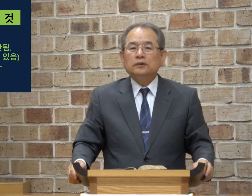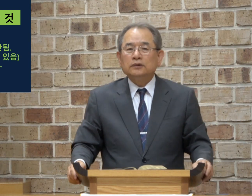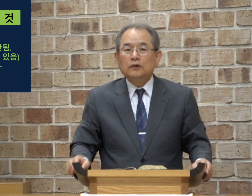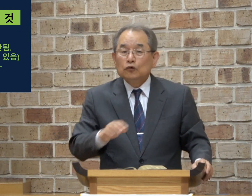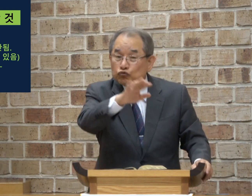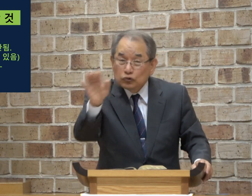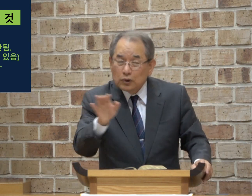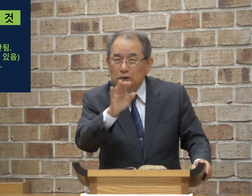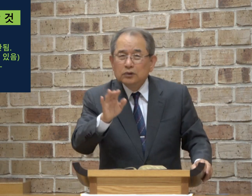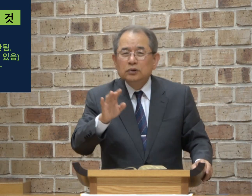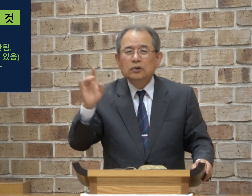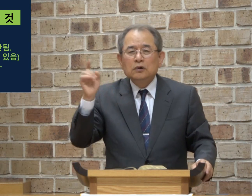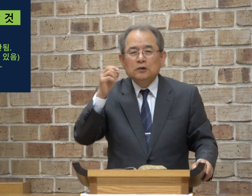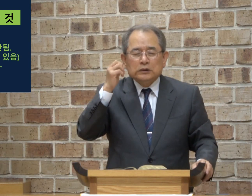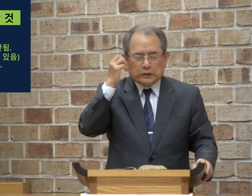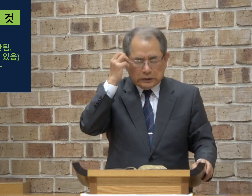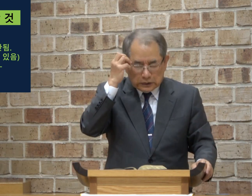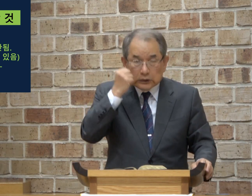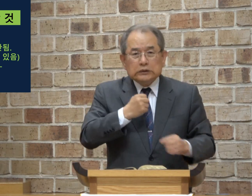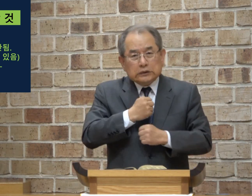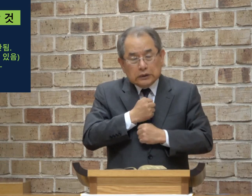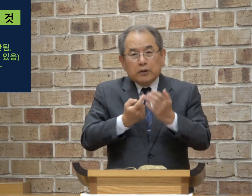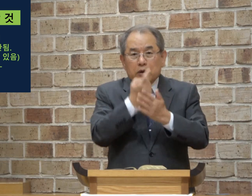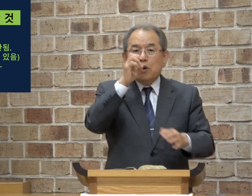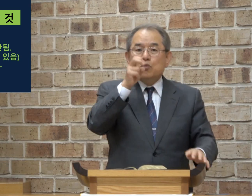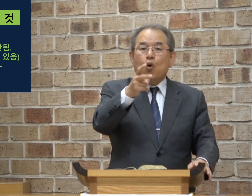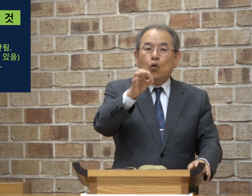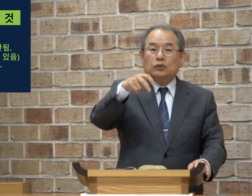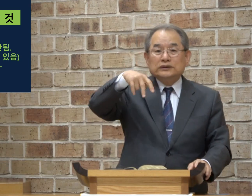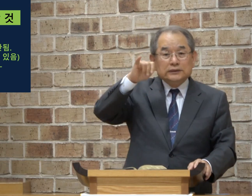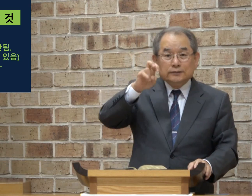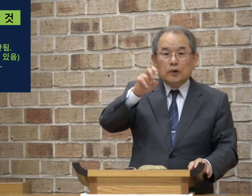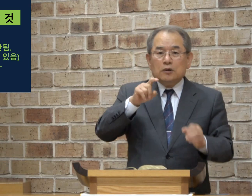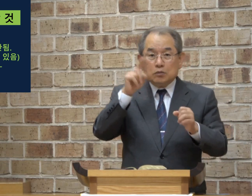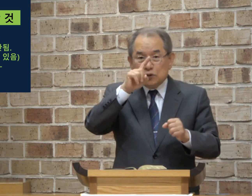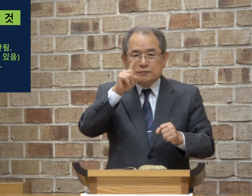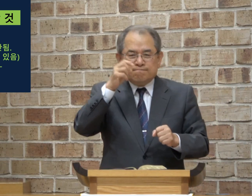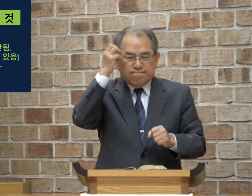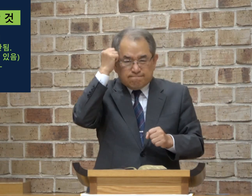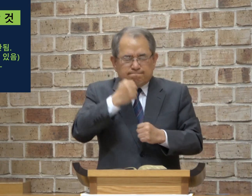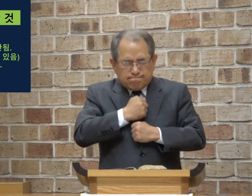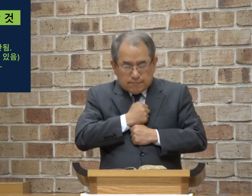멸망의 길로 가는 사람들입니다. 오늘 우리가 꼭 명심해야 할 것은